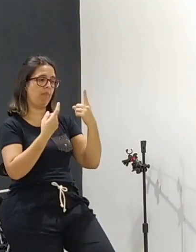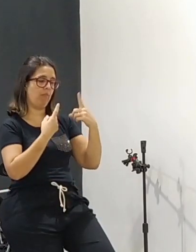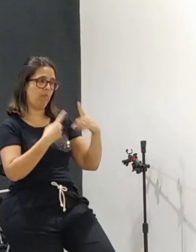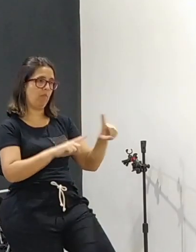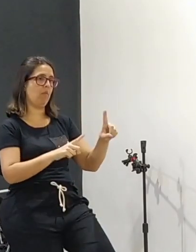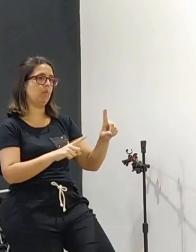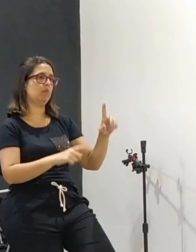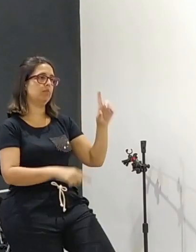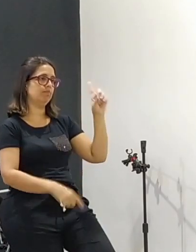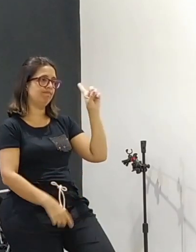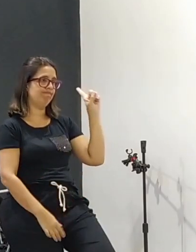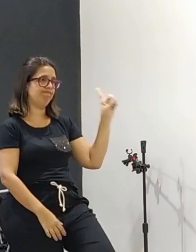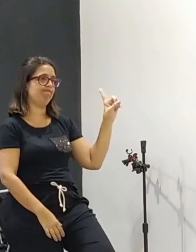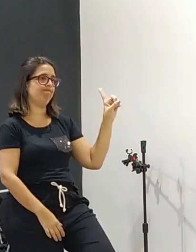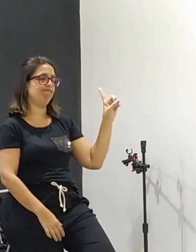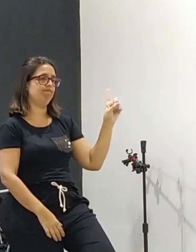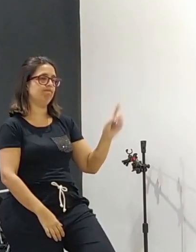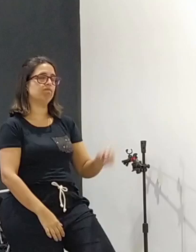de Deus.